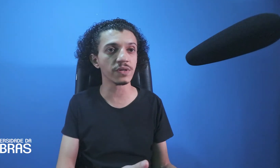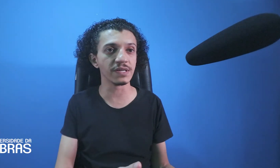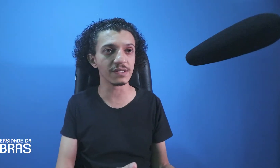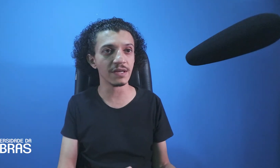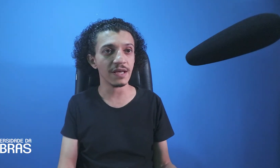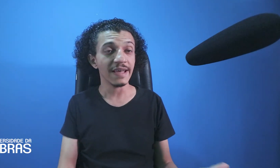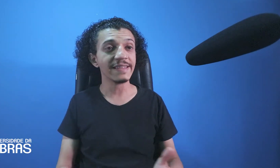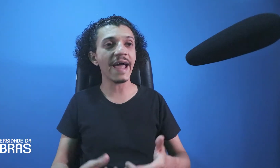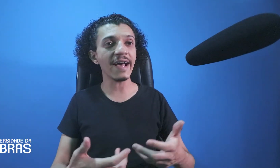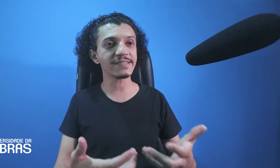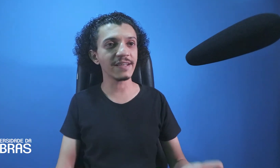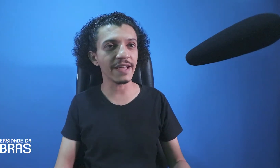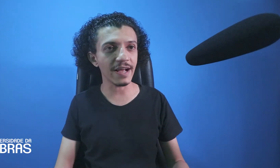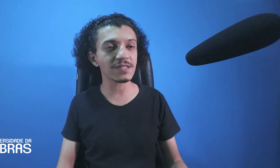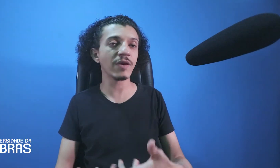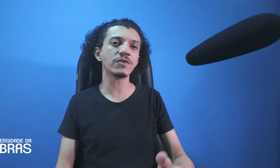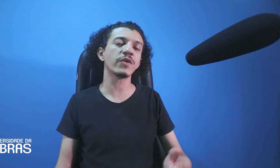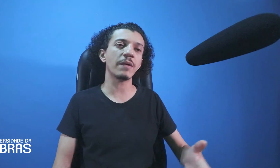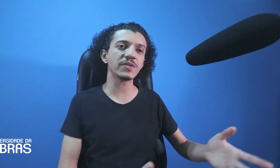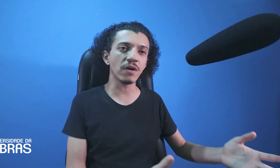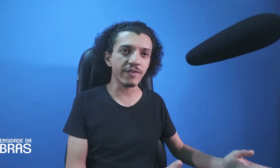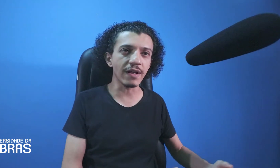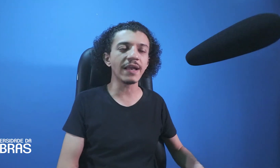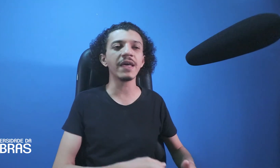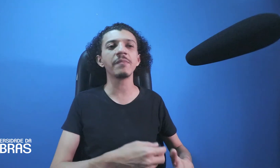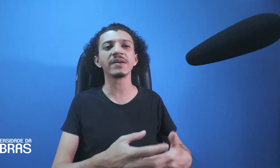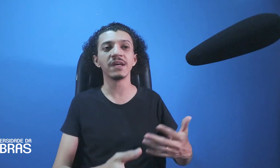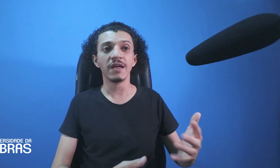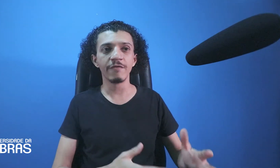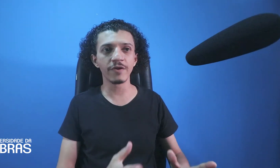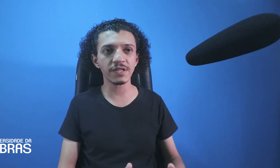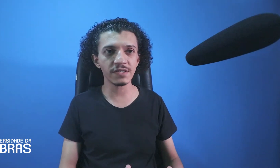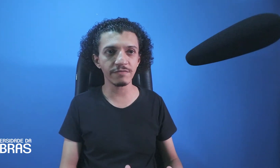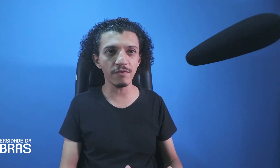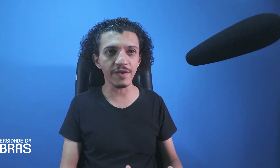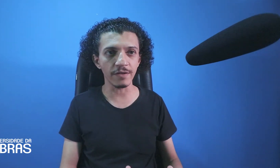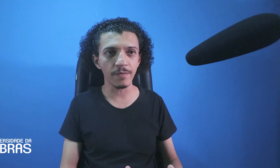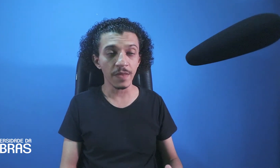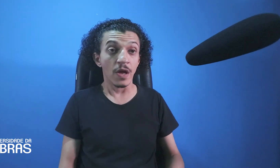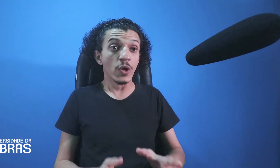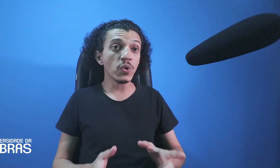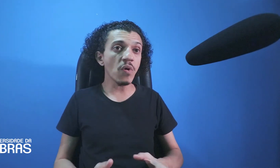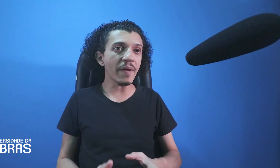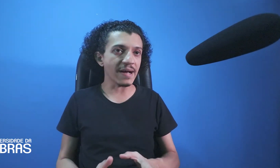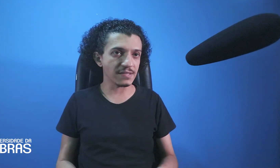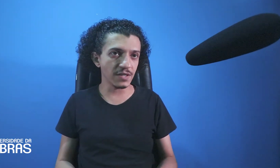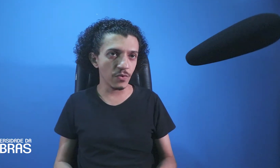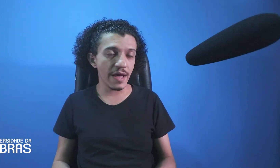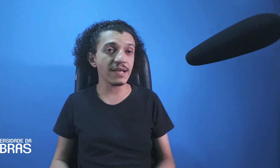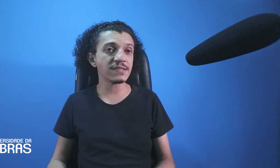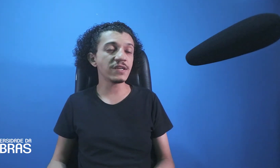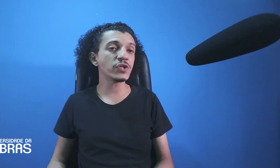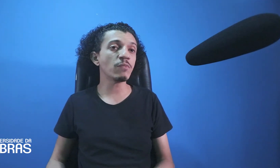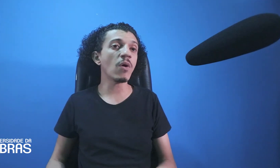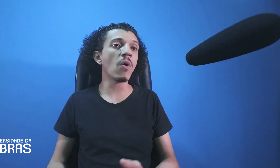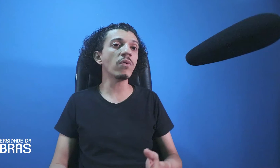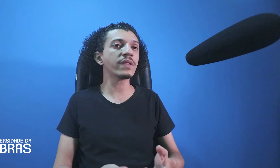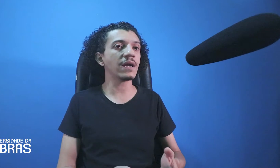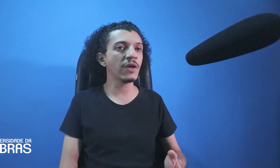surdas. Dessa interação, eles foram absorvendo a Libras, foram se desenvolvendo. No Brasil, existe uma outra língua